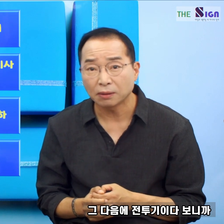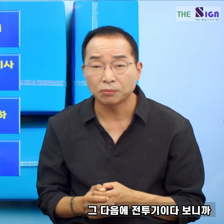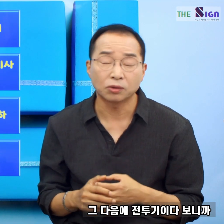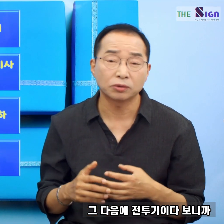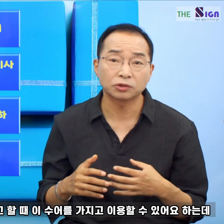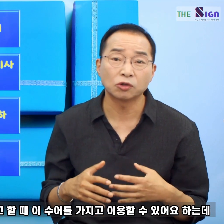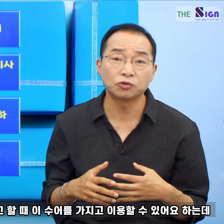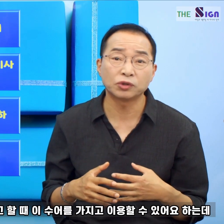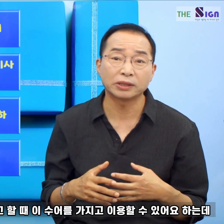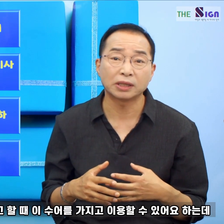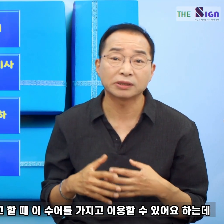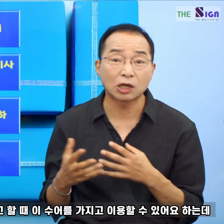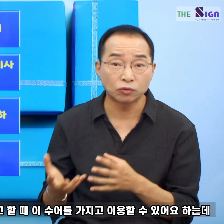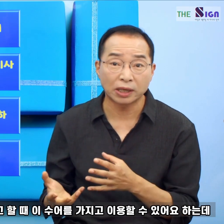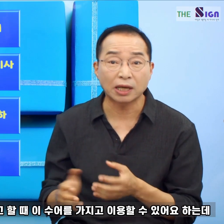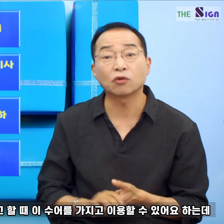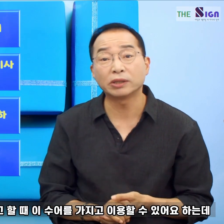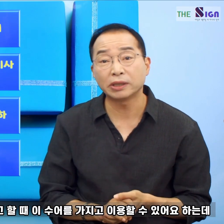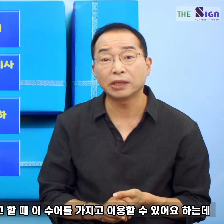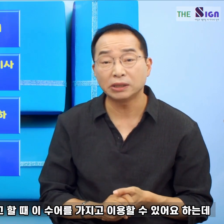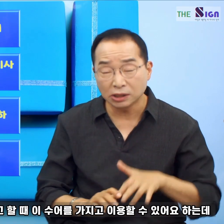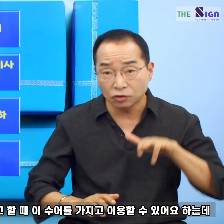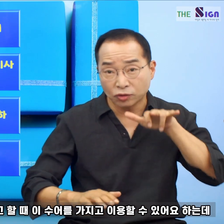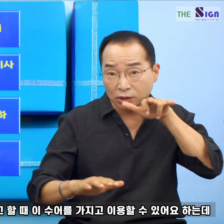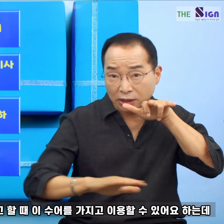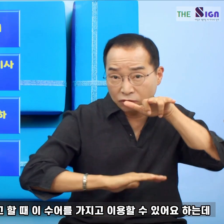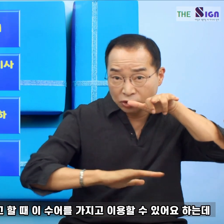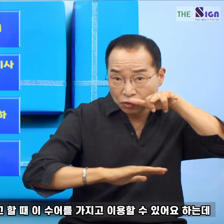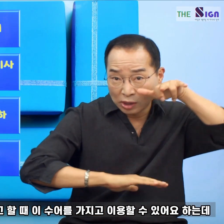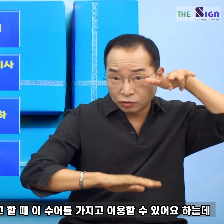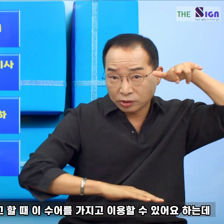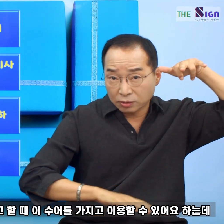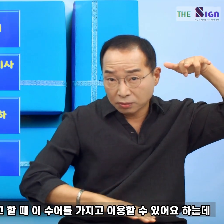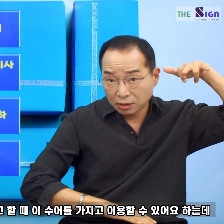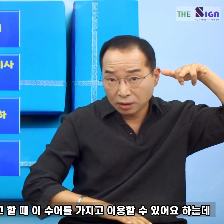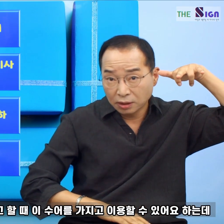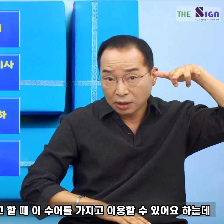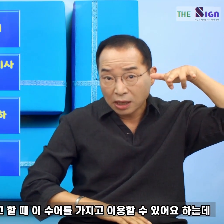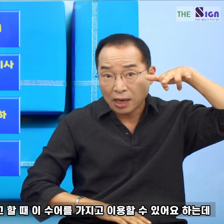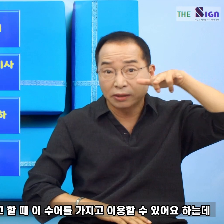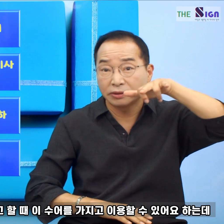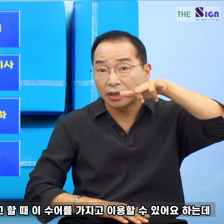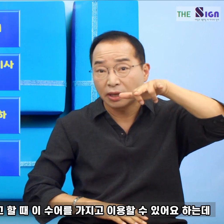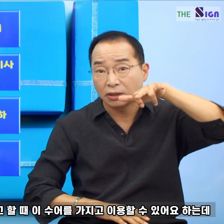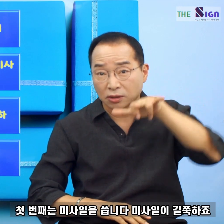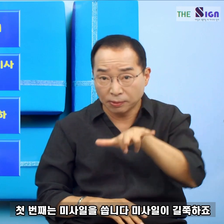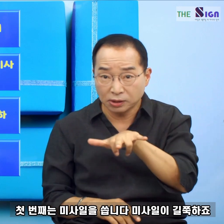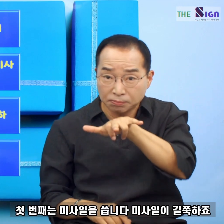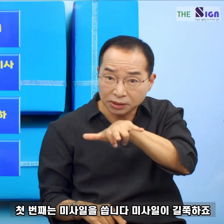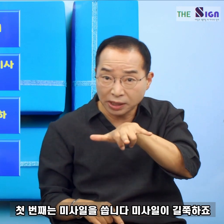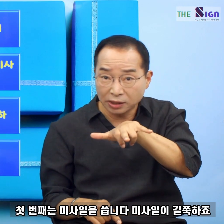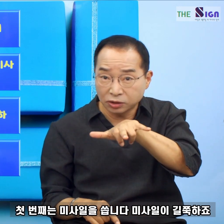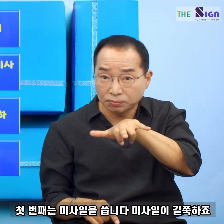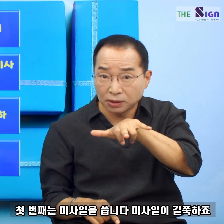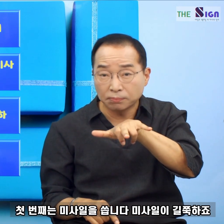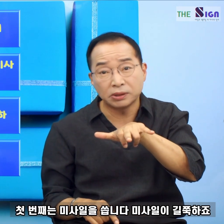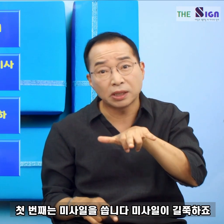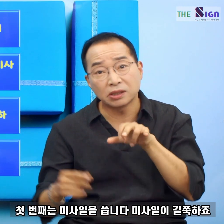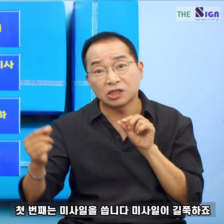뭐 전투한다, 싸운다 라고 할 때 이 수어를 가지고 이용할 수 있어요. 하는데 첫 번째 미사일을 씁니다. 미사일이